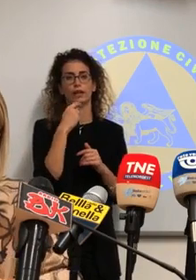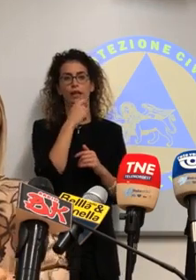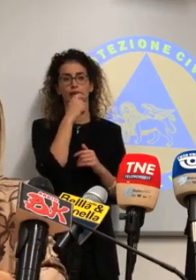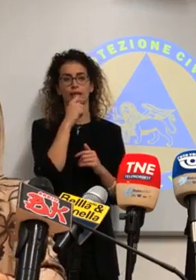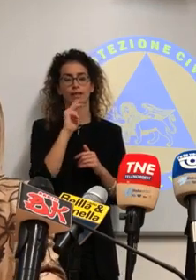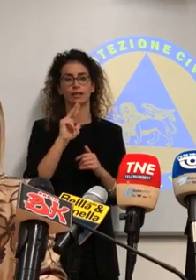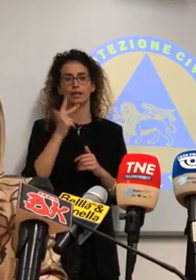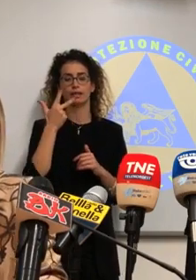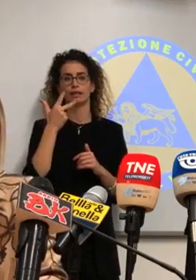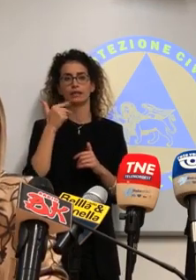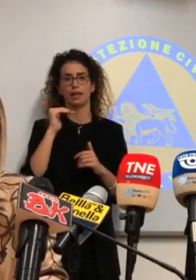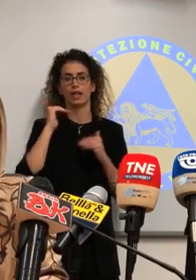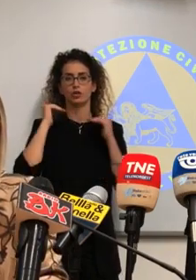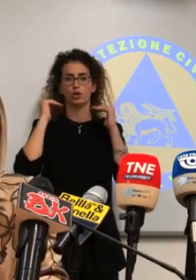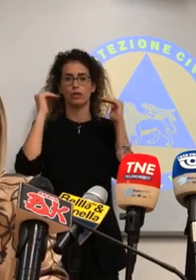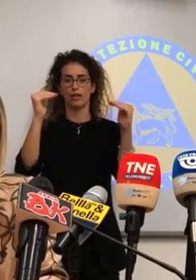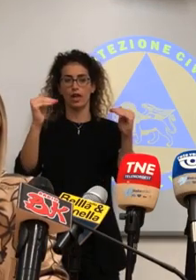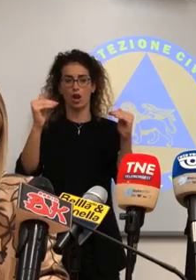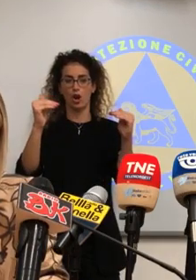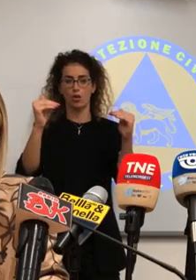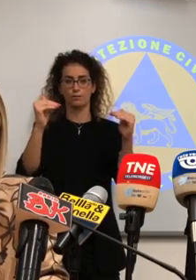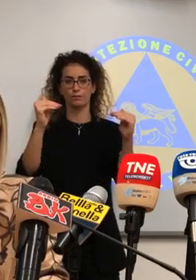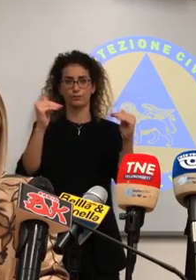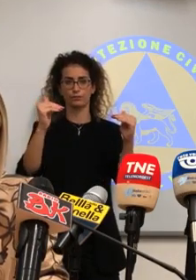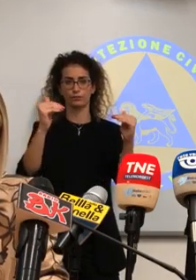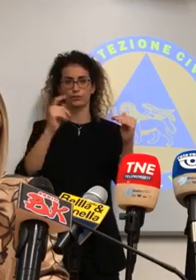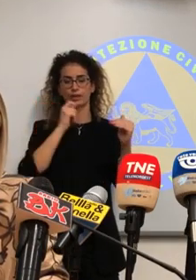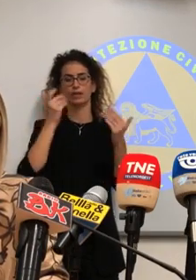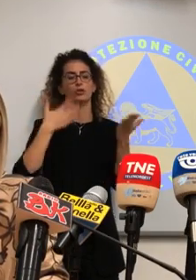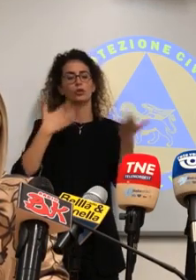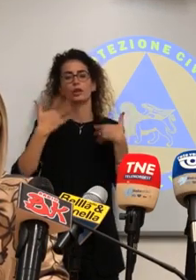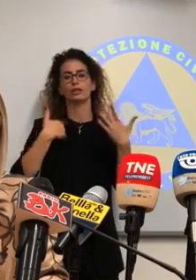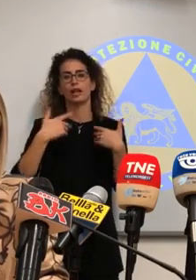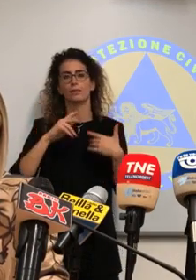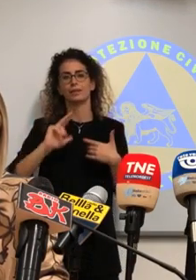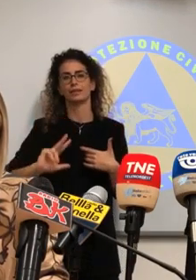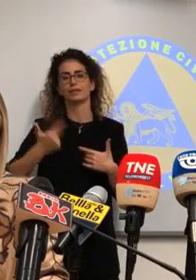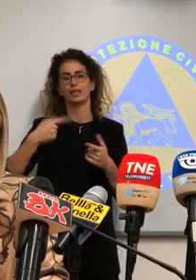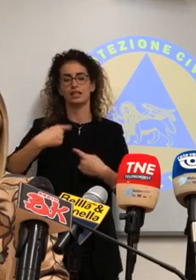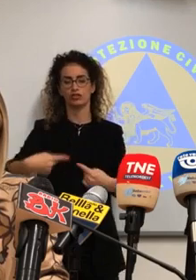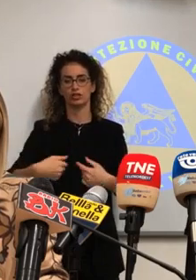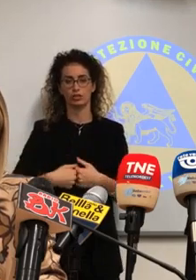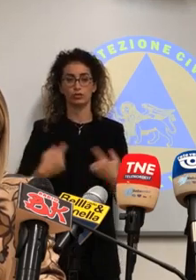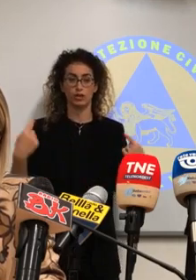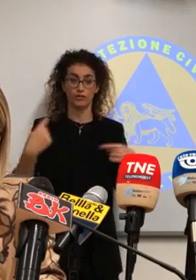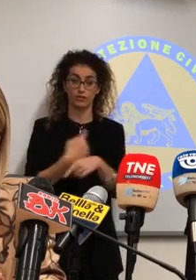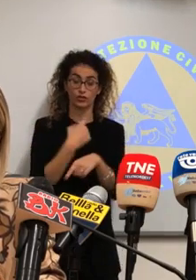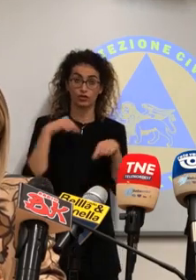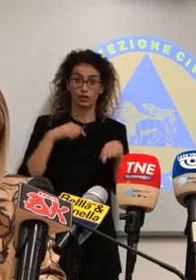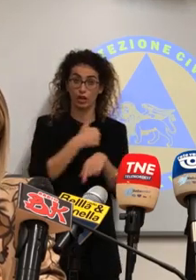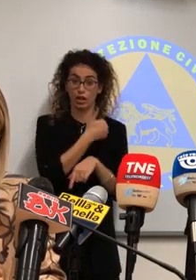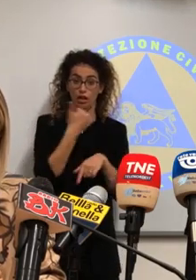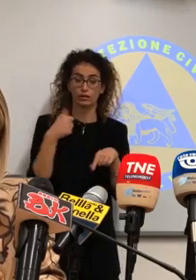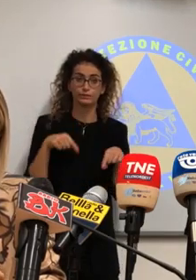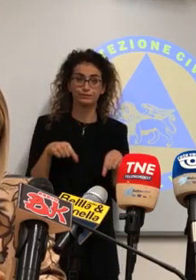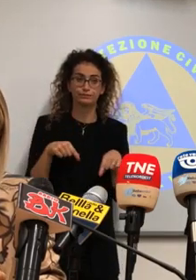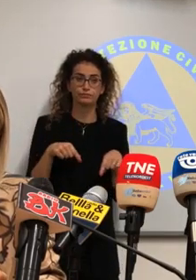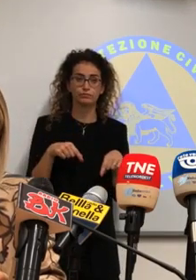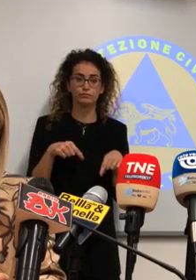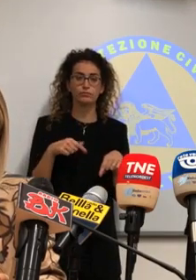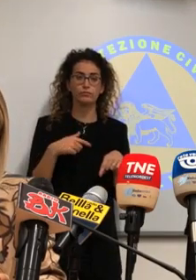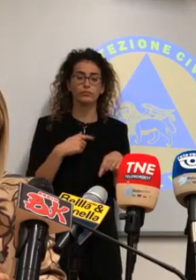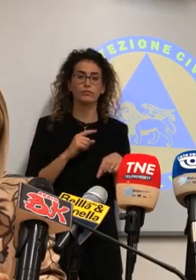terzo livello, rapidi di terza generazione, scusate. Invece quest'anno comprendono a partire